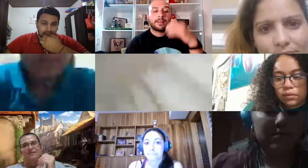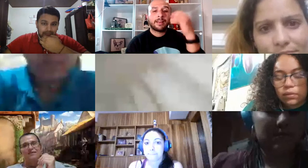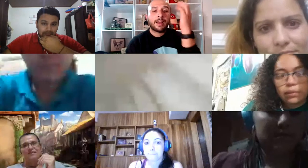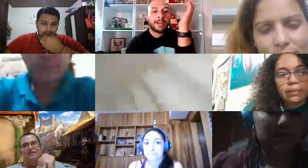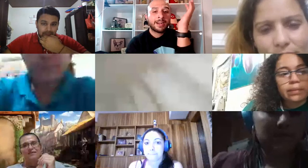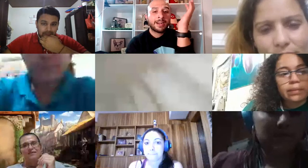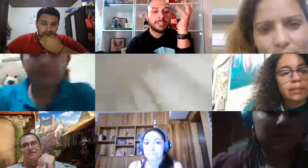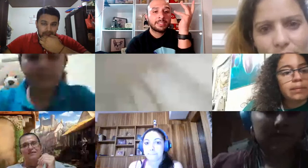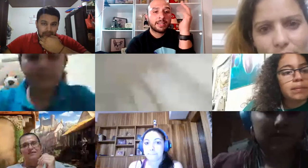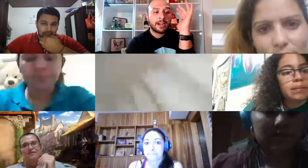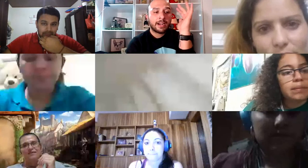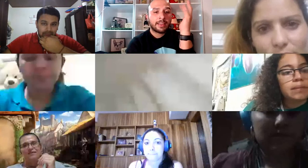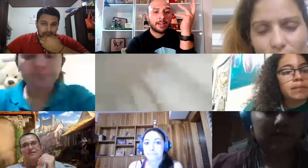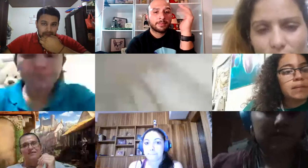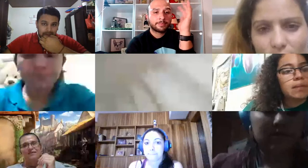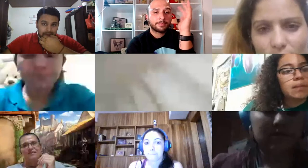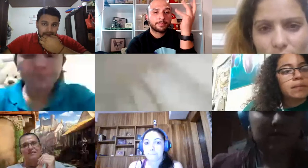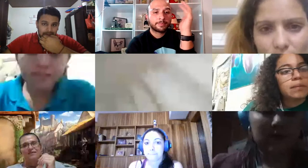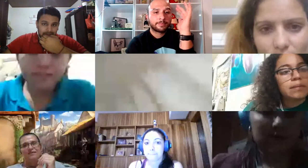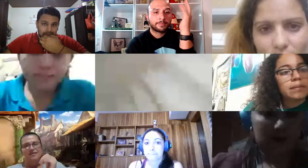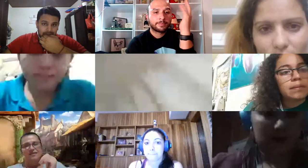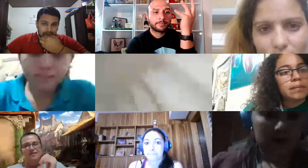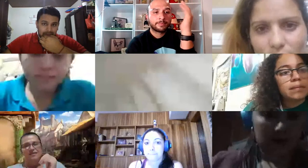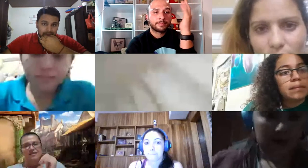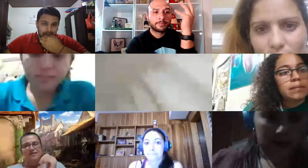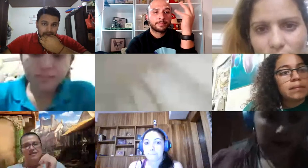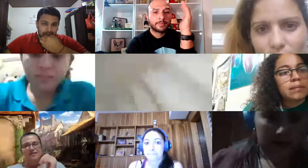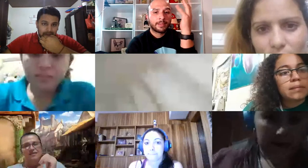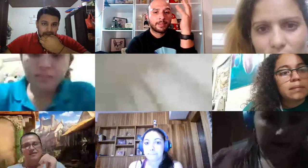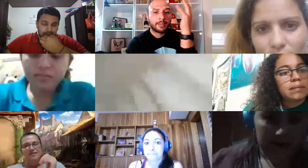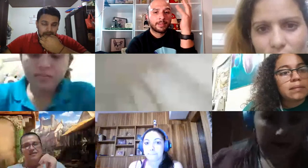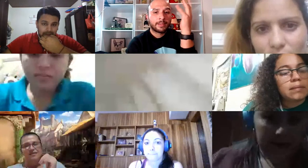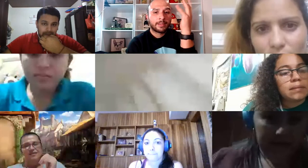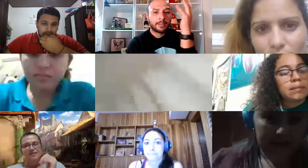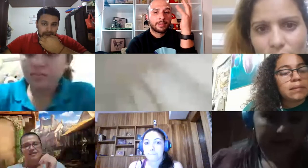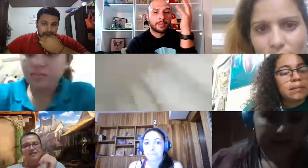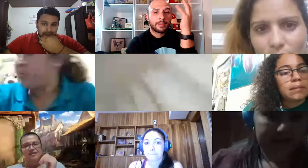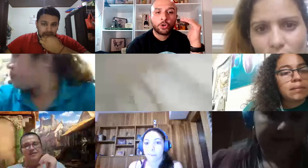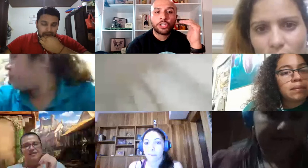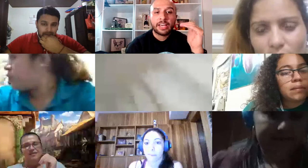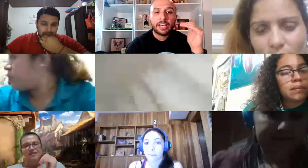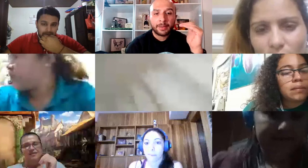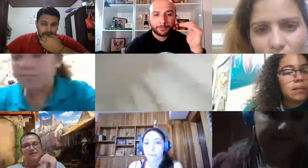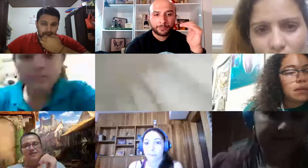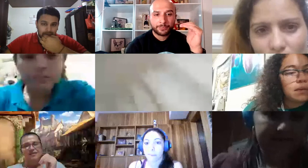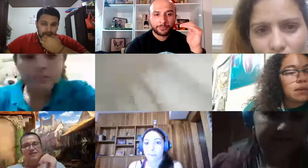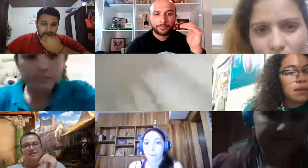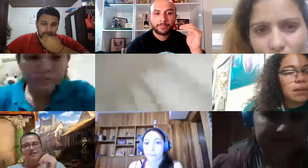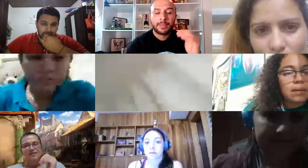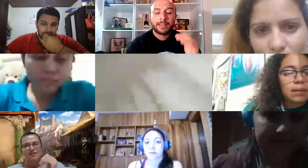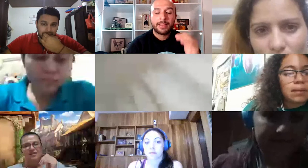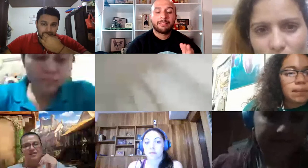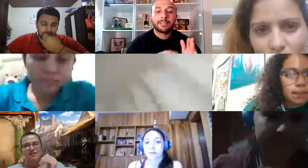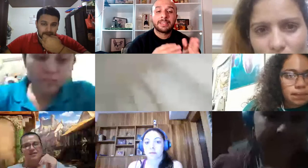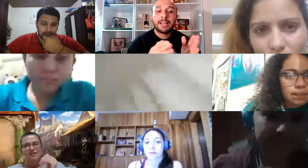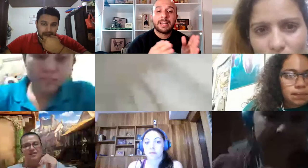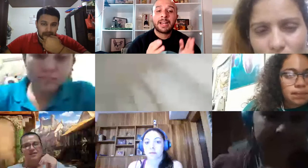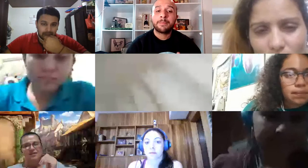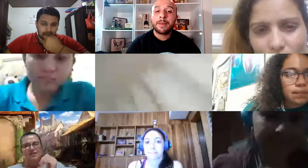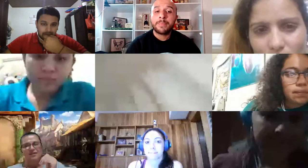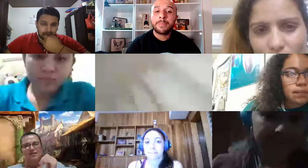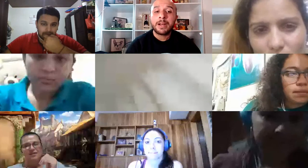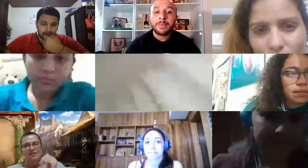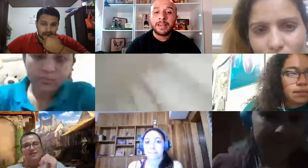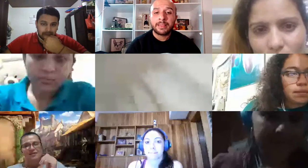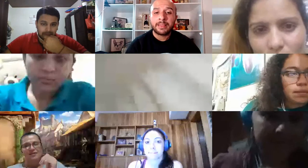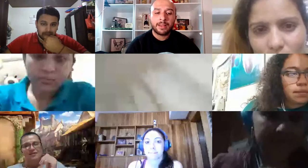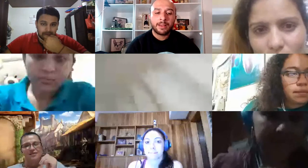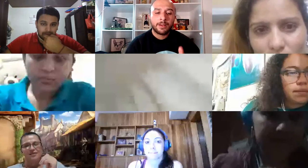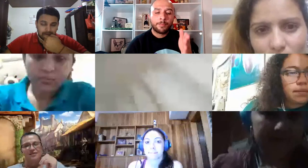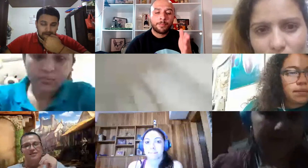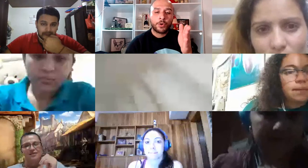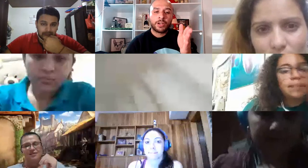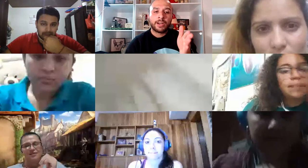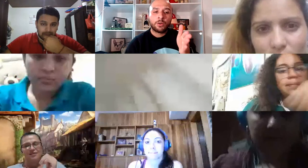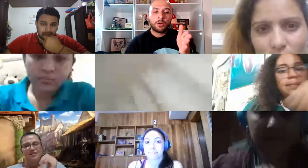La mano izquierda es la mano guía. Es la que me permite poner